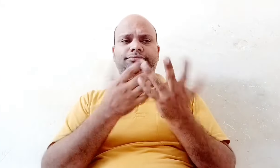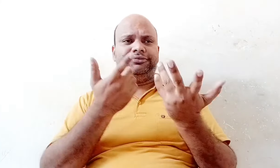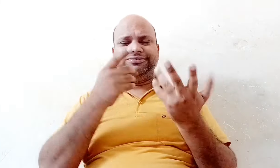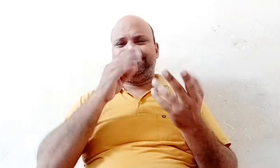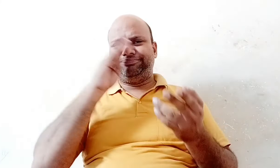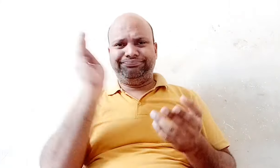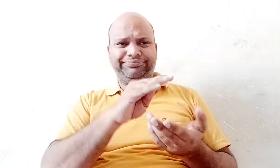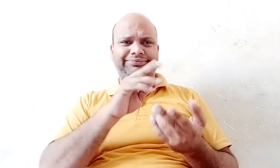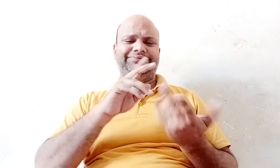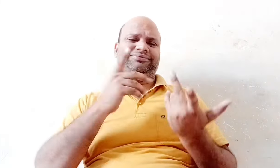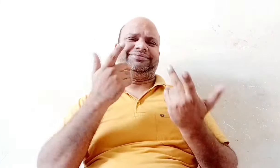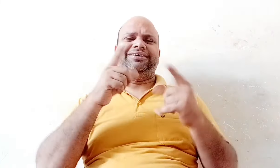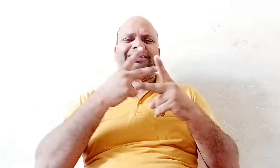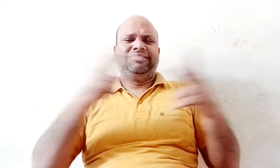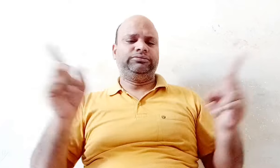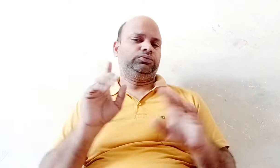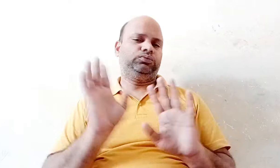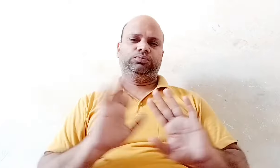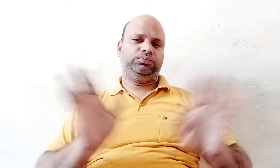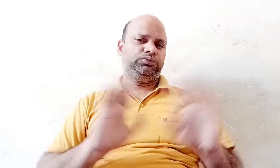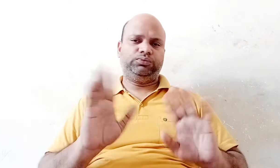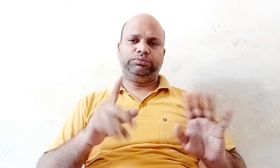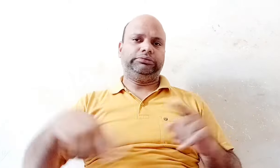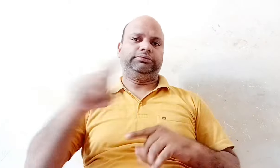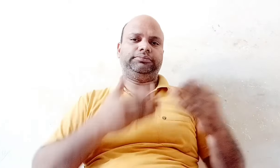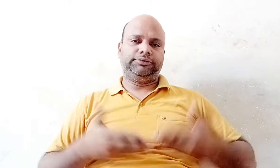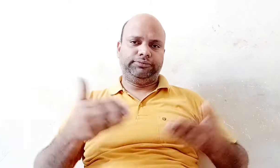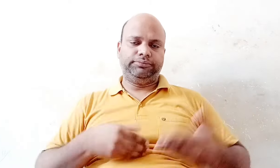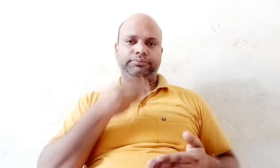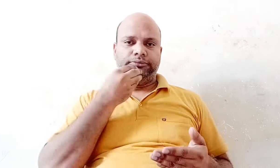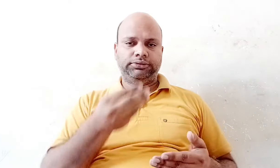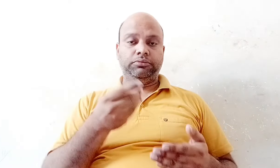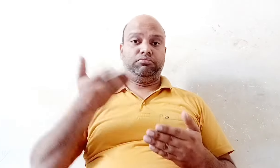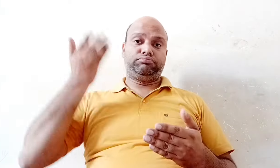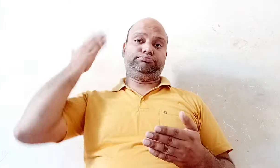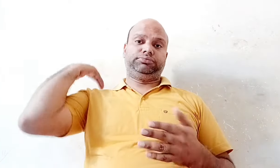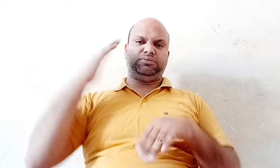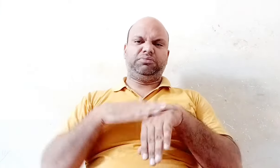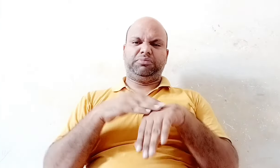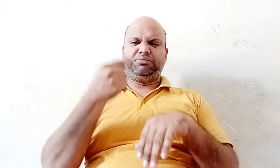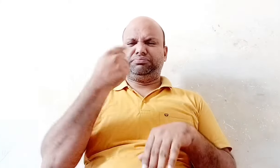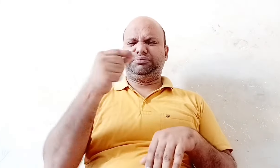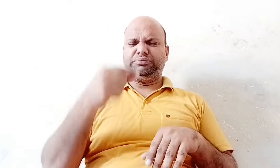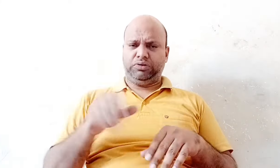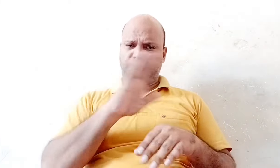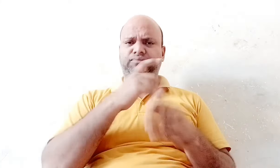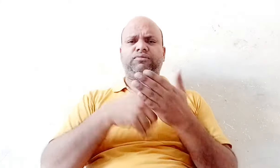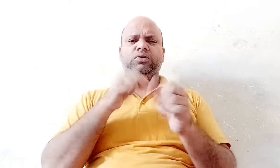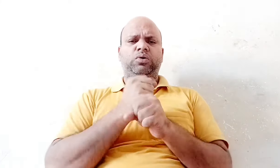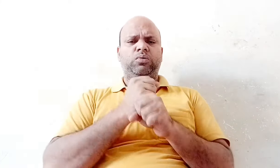ki stiti mem sanvedika, pradhikarta sanstha vara yari anuvava pramana patra jo sambandita nagariya nikaya ki